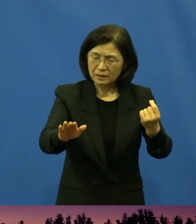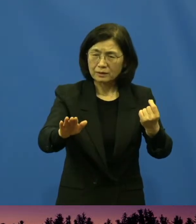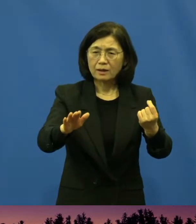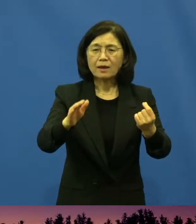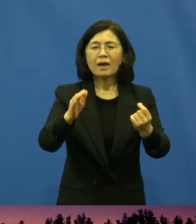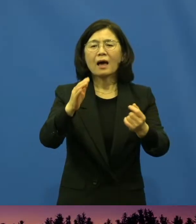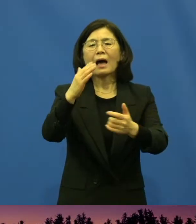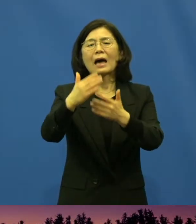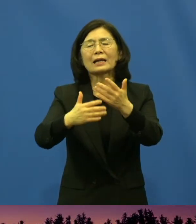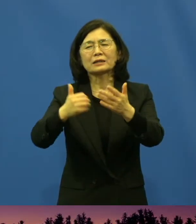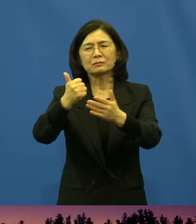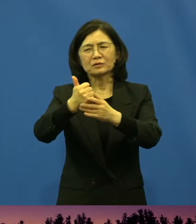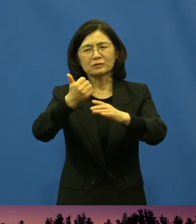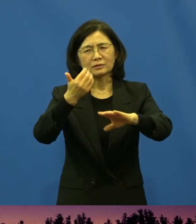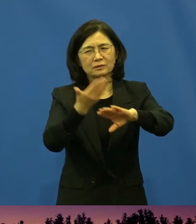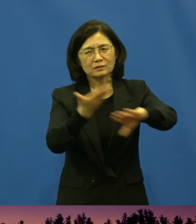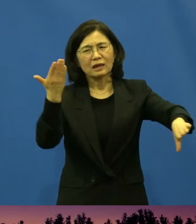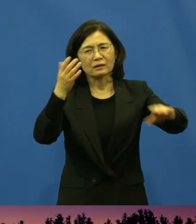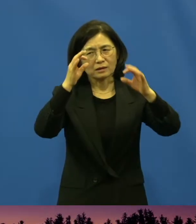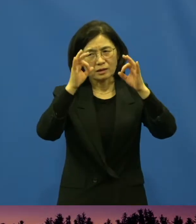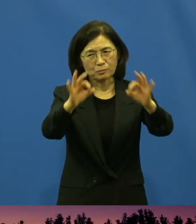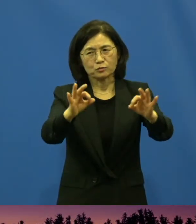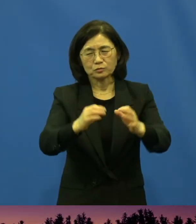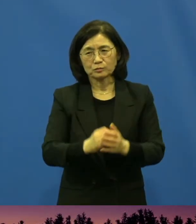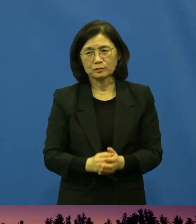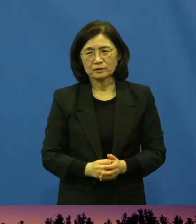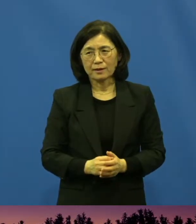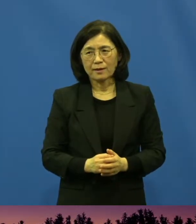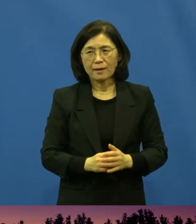하나님은 죄 자체보다 죄에 대한 태도를 먼저 보세요.